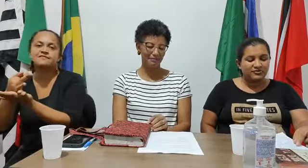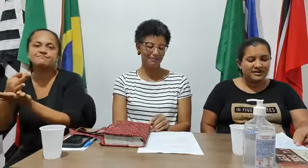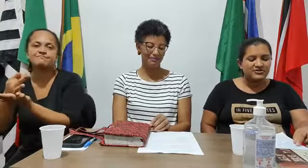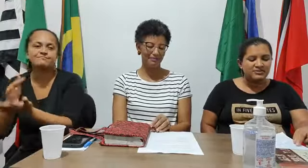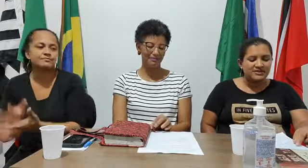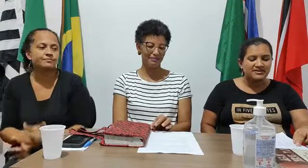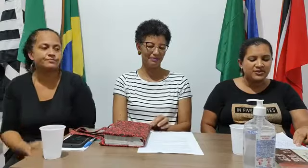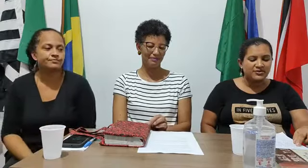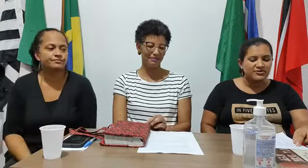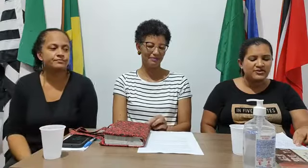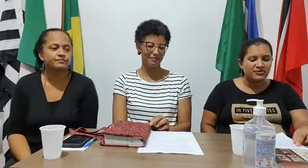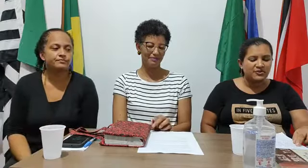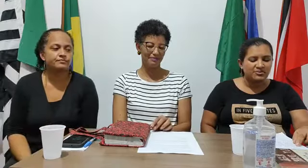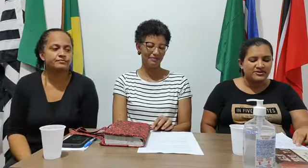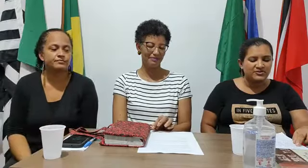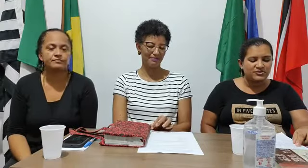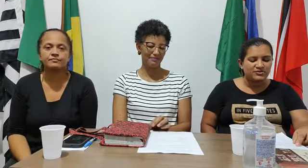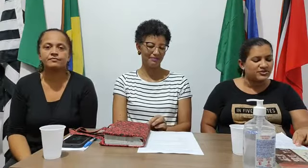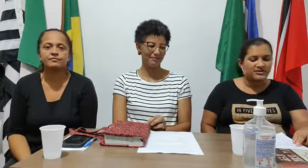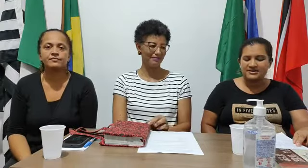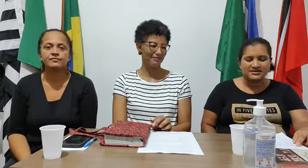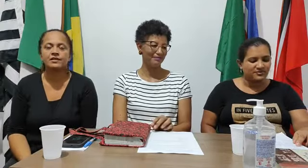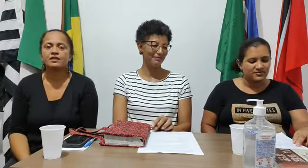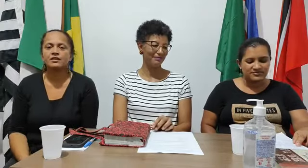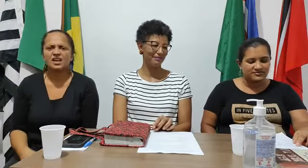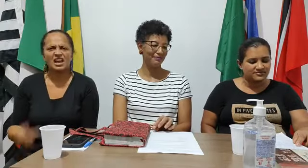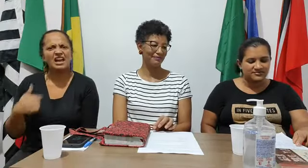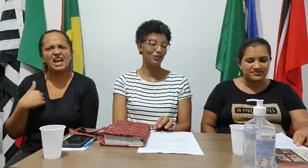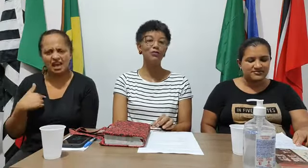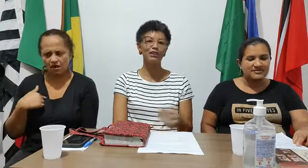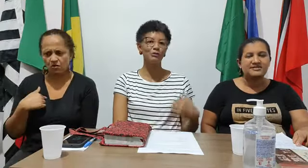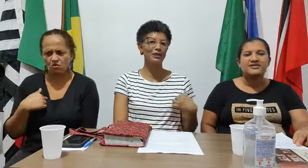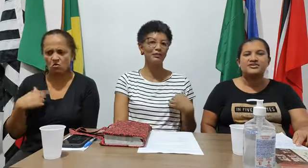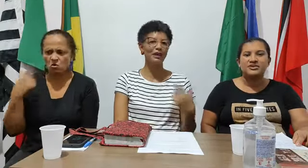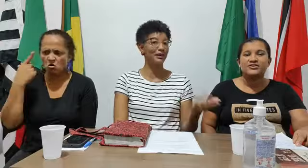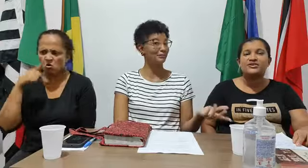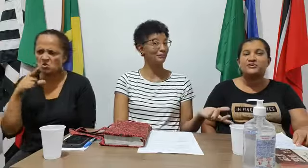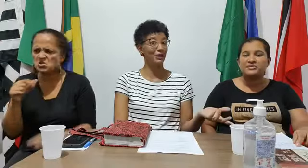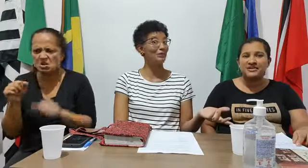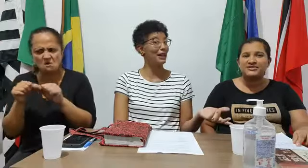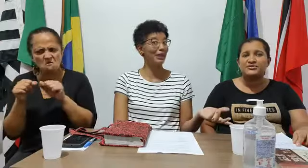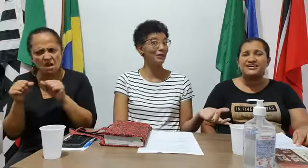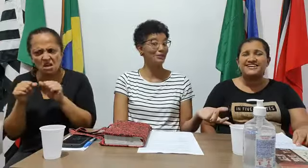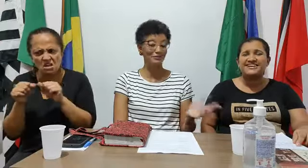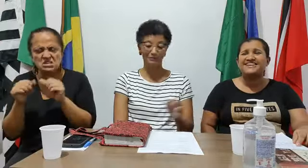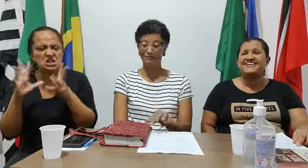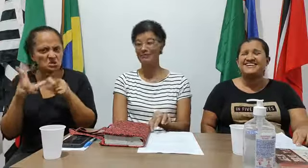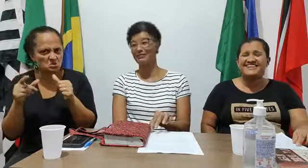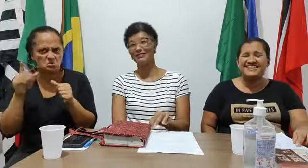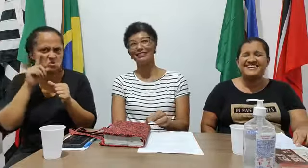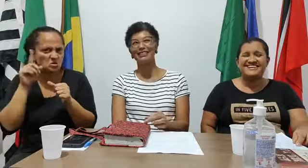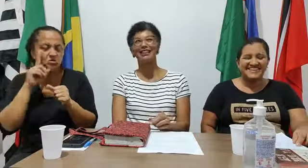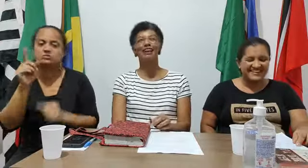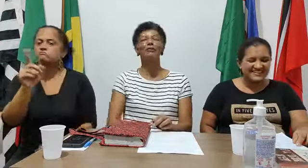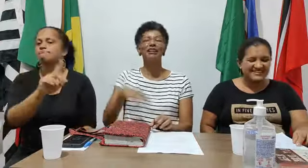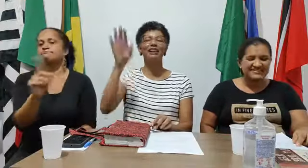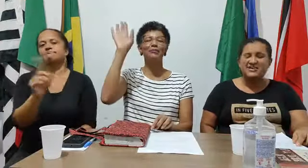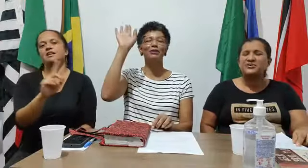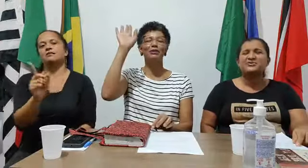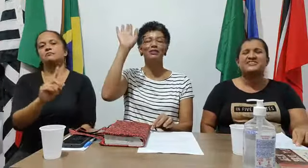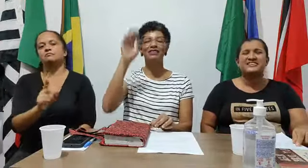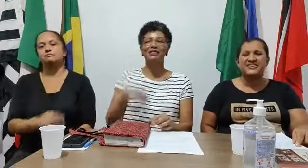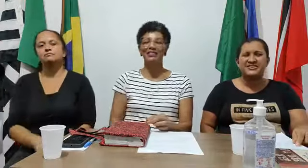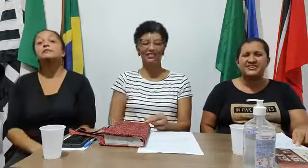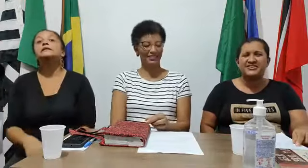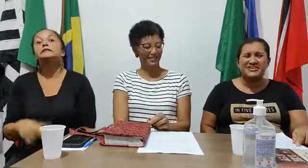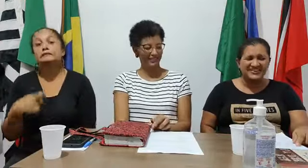Eu vou falar de mim agora. Consigo cumprir isso todo dia? Não. Deixa eu falar de mim Tem também. dia que eu tenho também medo. Não. Obrigada Não